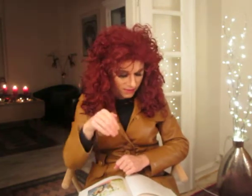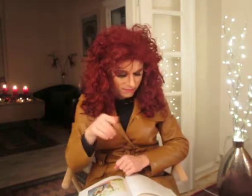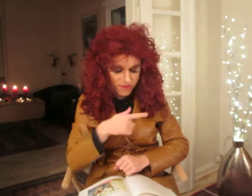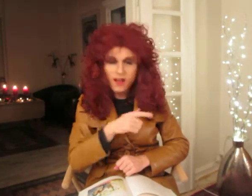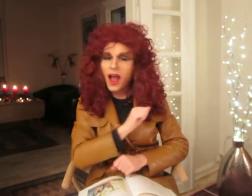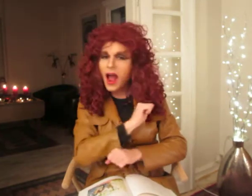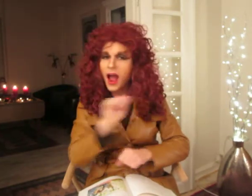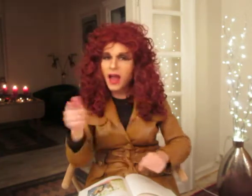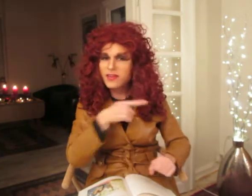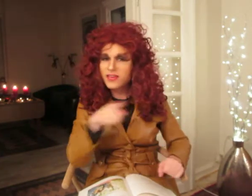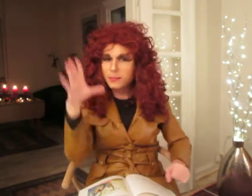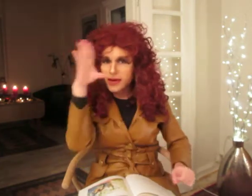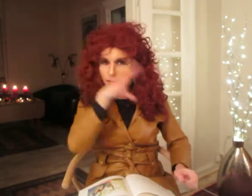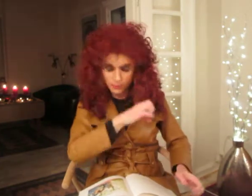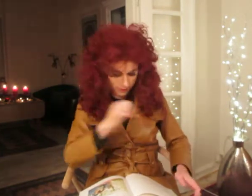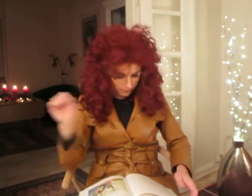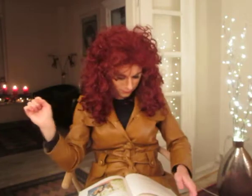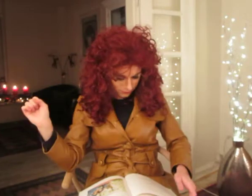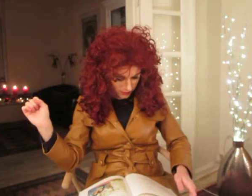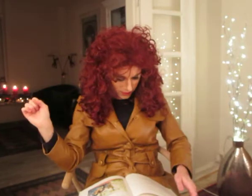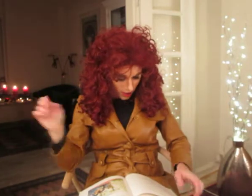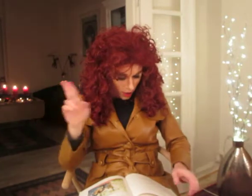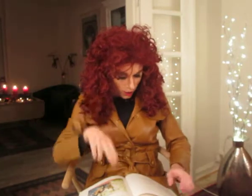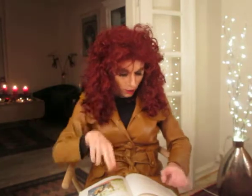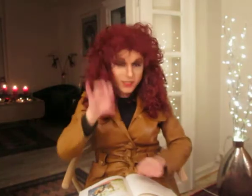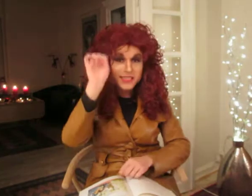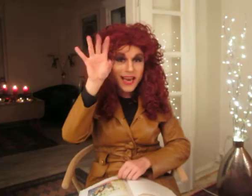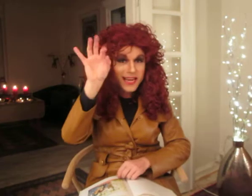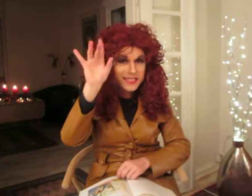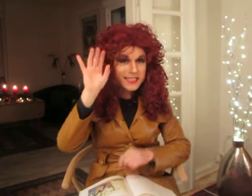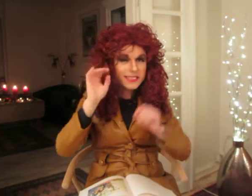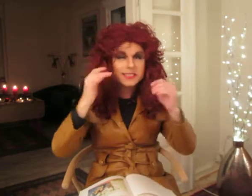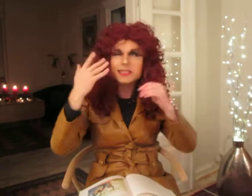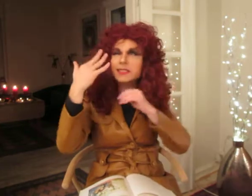aldrig dem glemme! Når stjerne skæner!